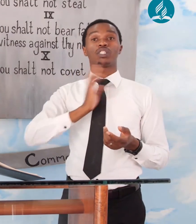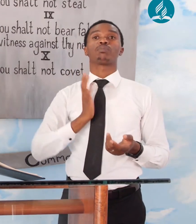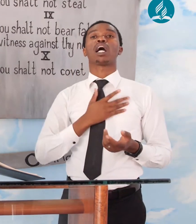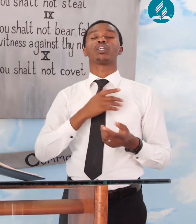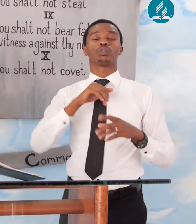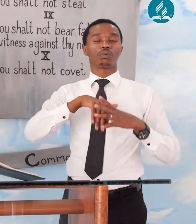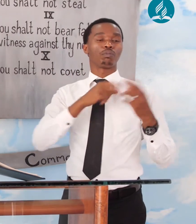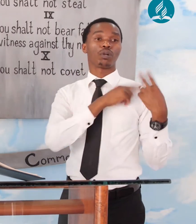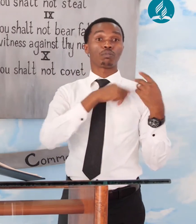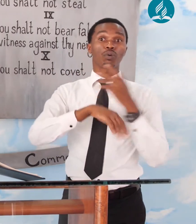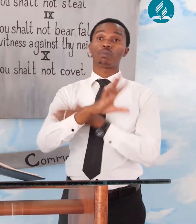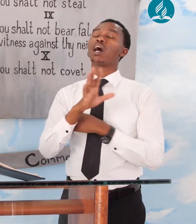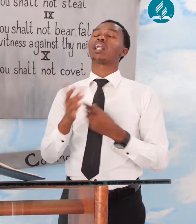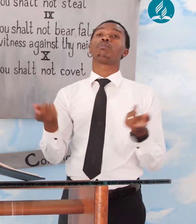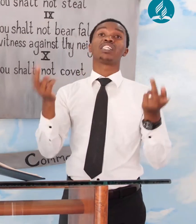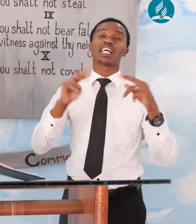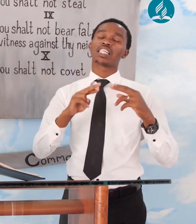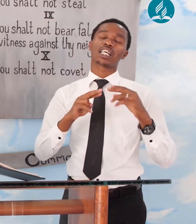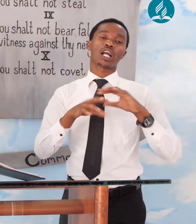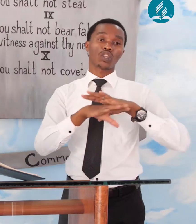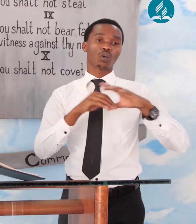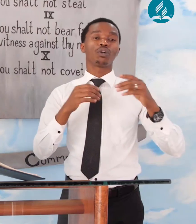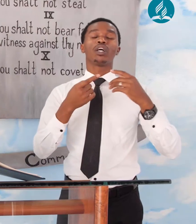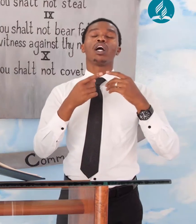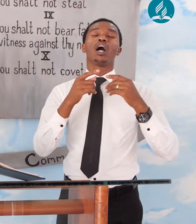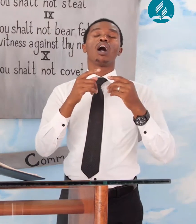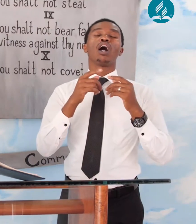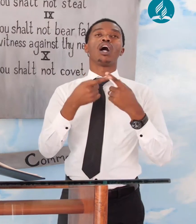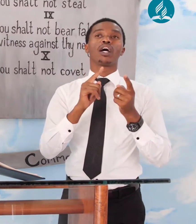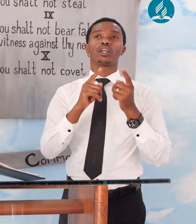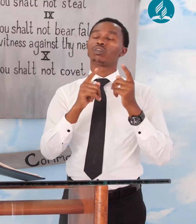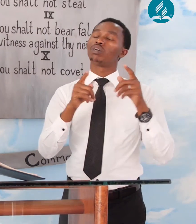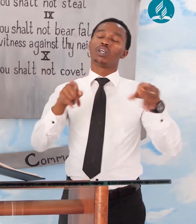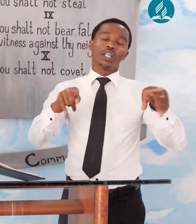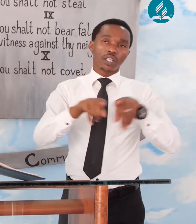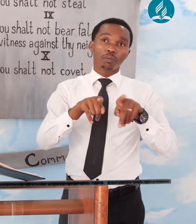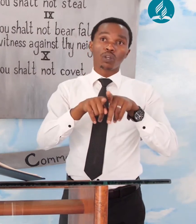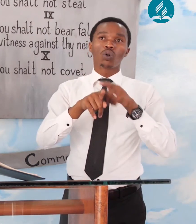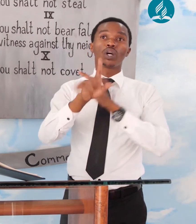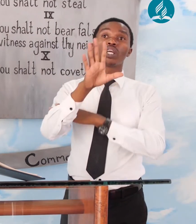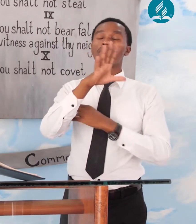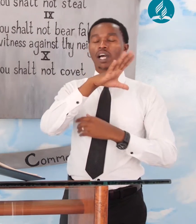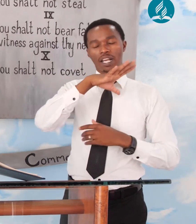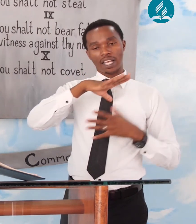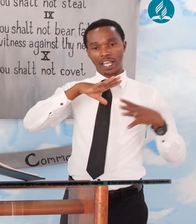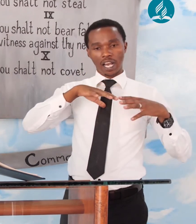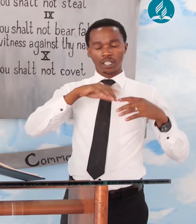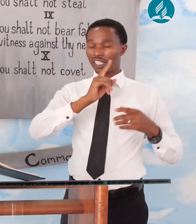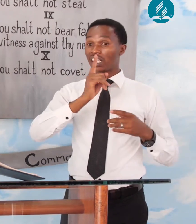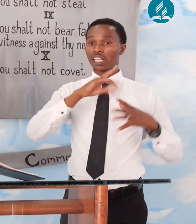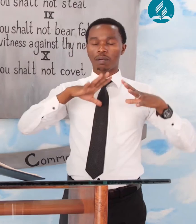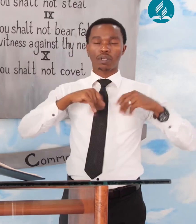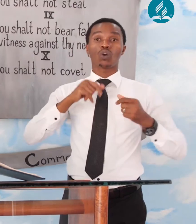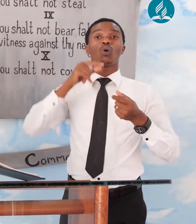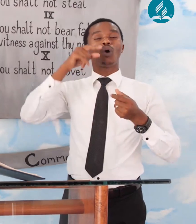nk'uko Mose Imana yamwangiye kwinjira muri Kanani yo mu isi ariko nyamara Imana yari mubikiye Kanani yo